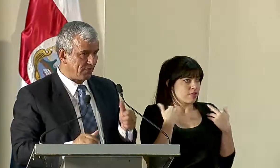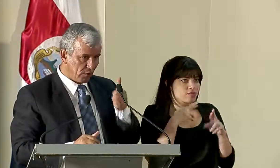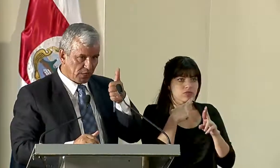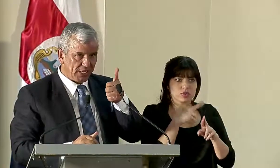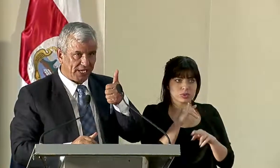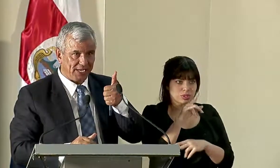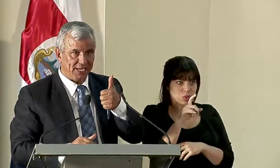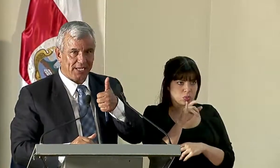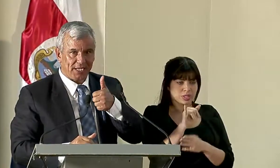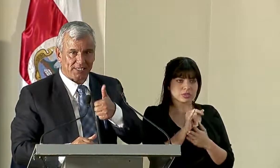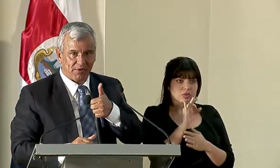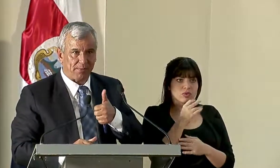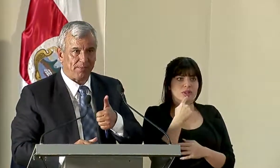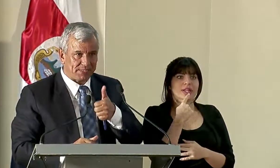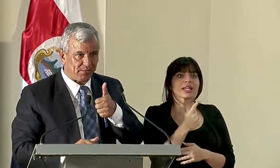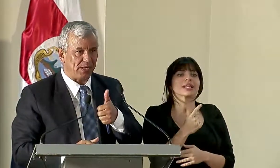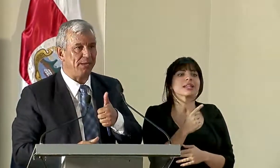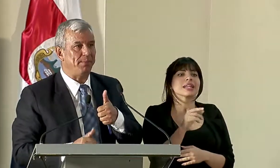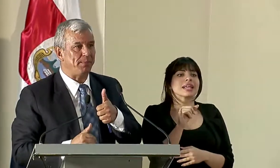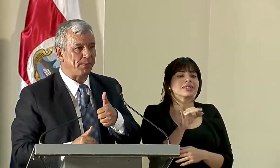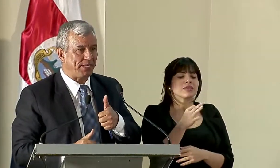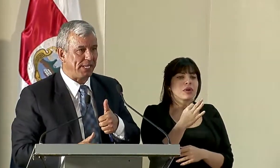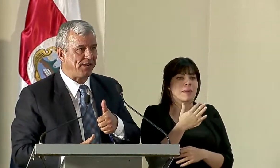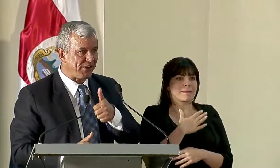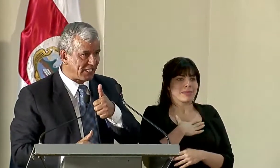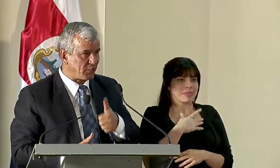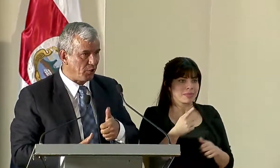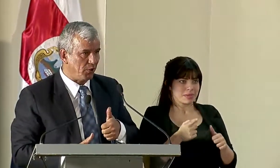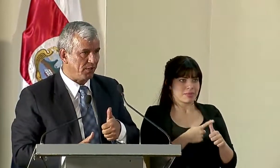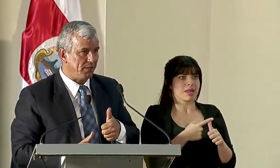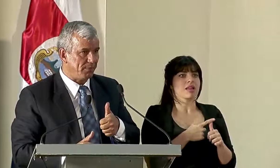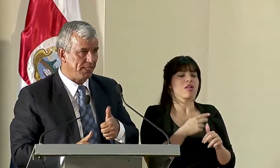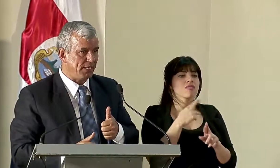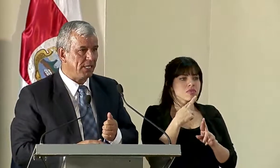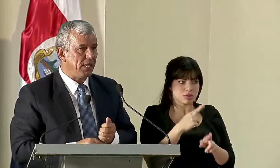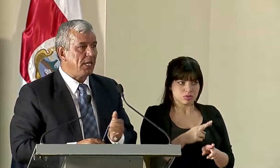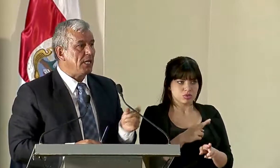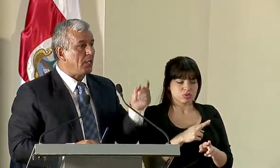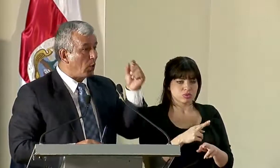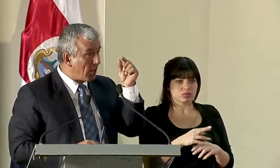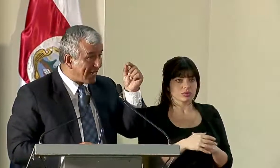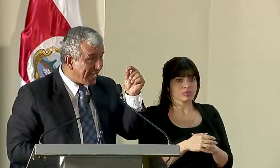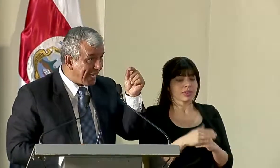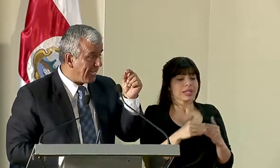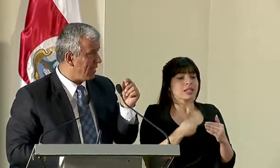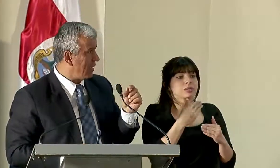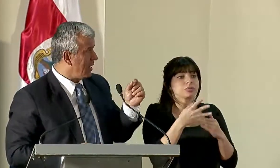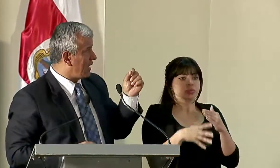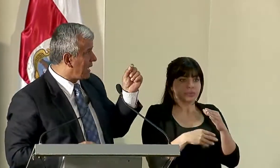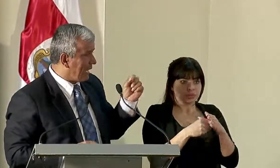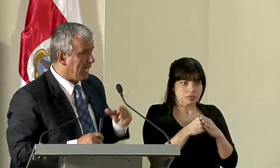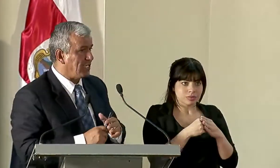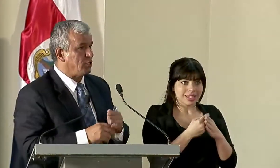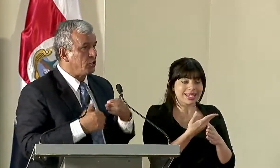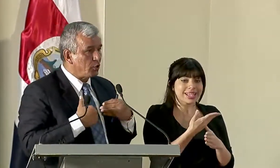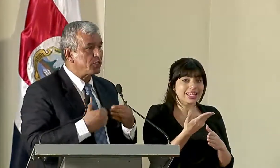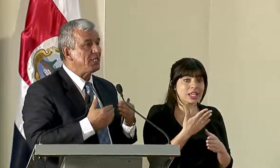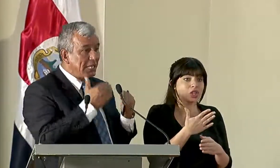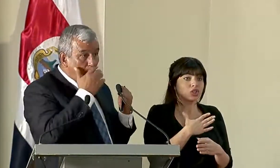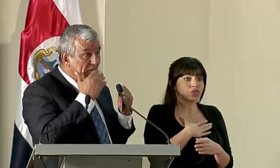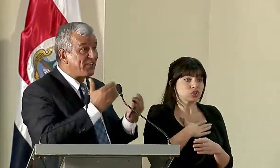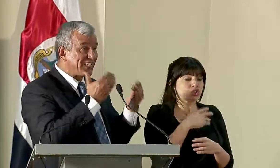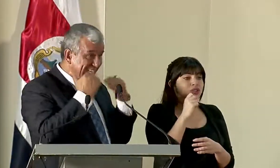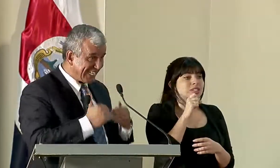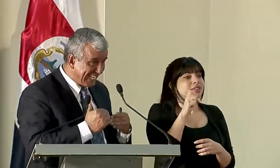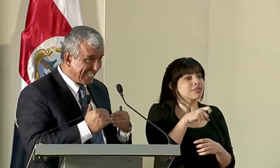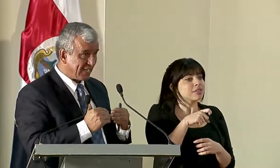encuesta, fue lo que dije. Esa fue mi primera reacción, ¿verdad? Luego agregué que yo sí